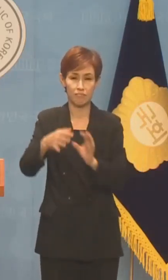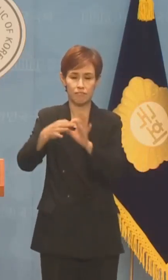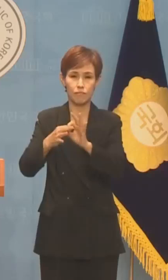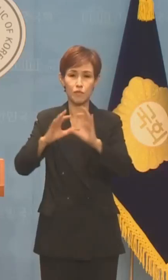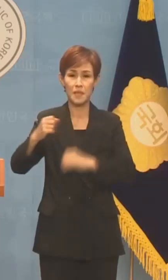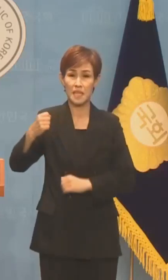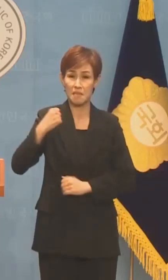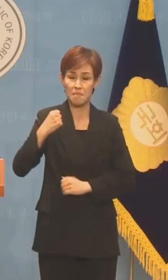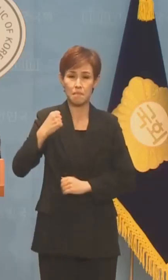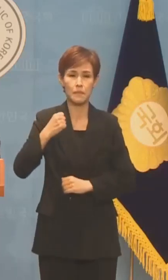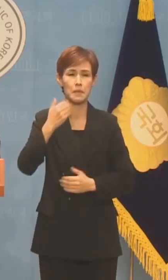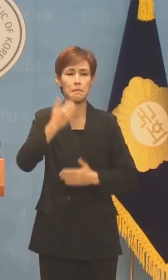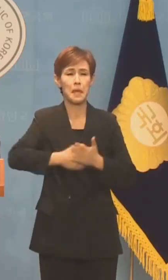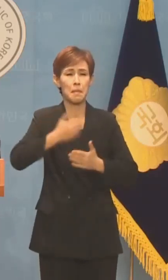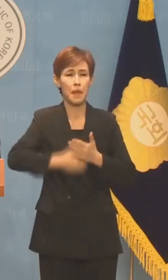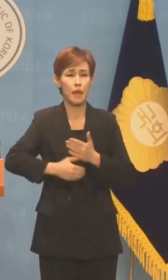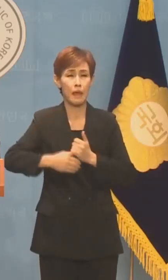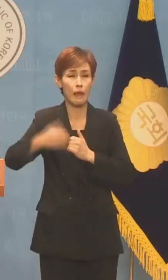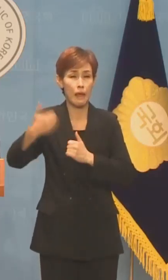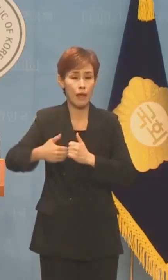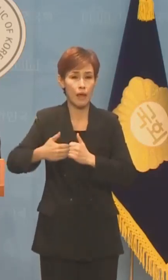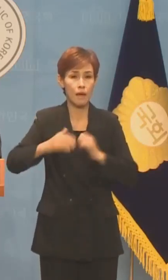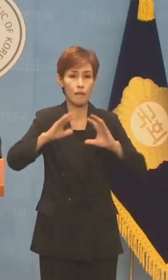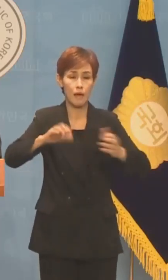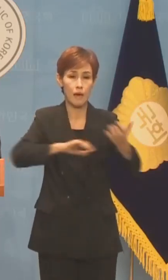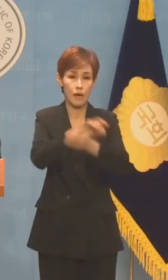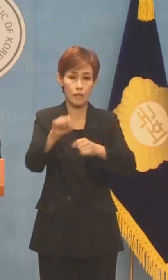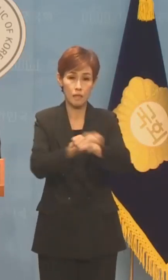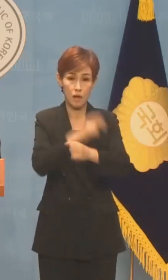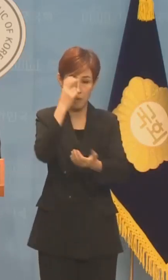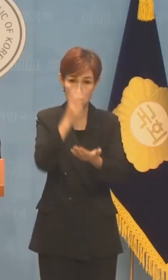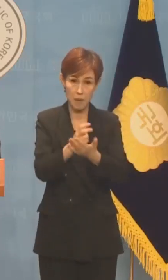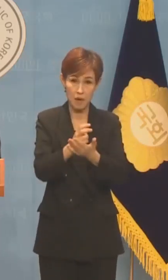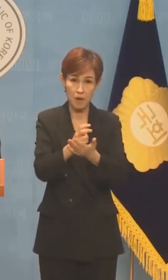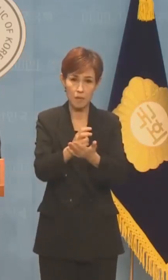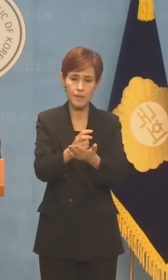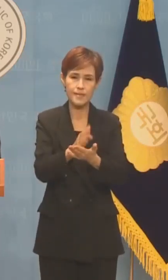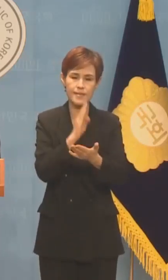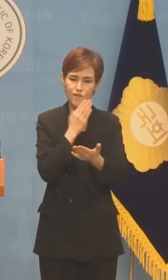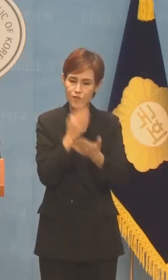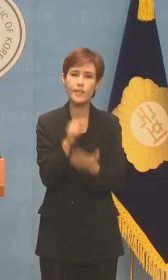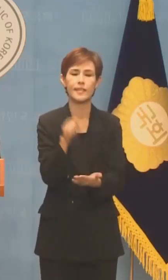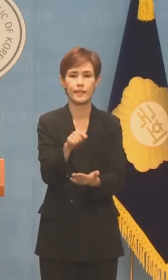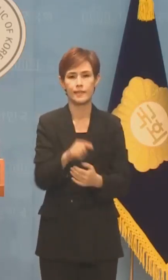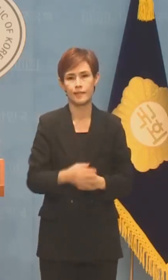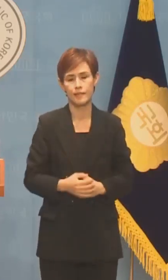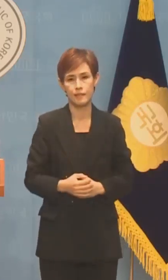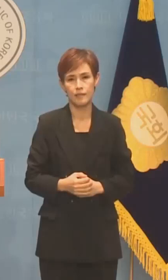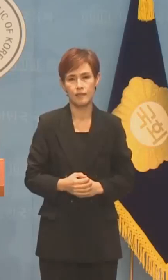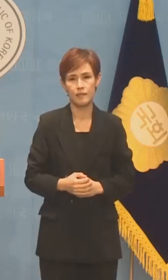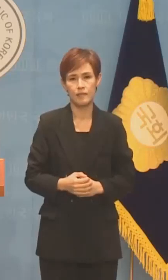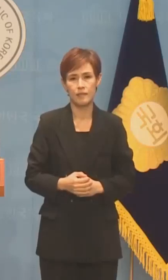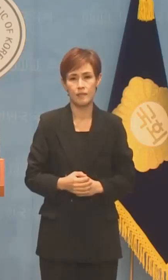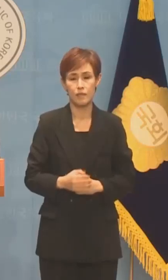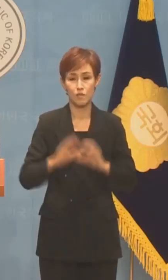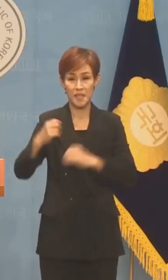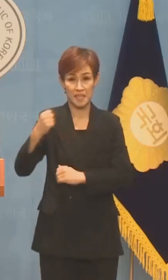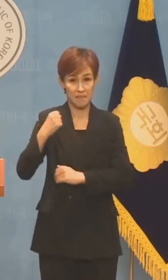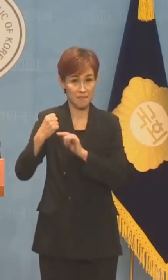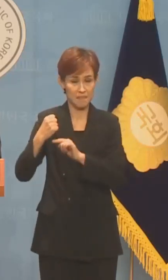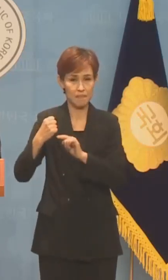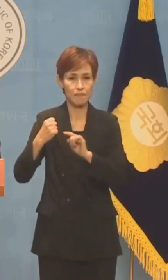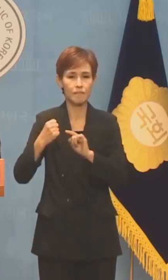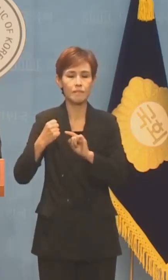국민의힘이 빼달라고 하는 것이 내란 특검법의 진짜 핵심입니다. 내란 정당 국민의힘에서